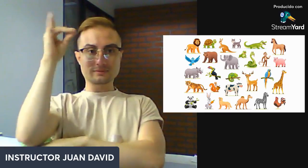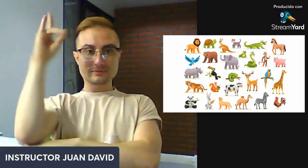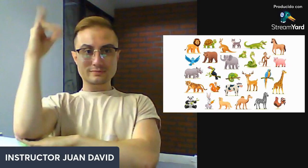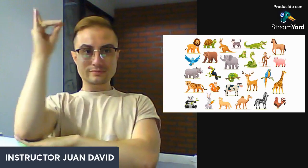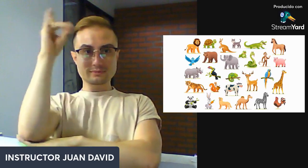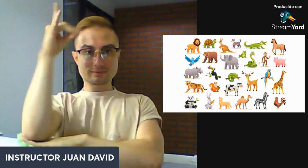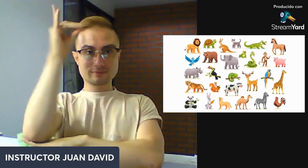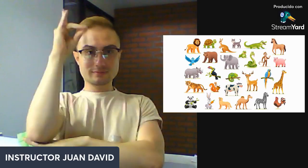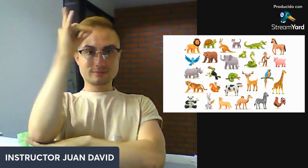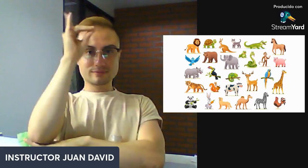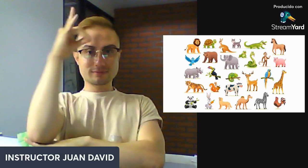Jirafa.